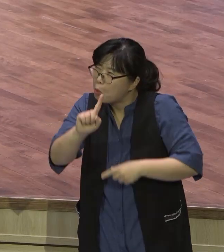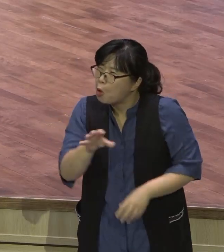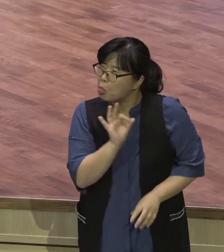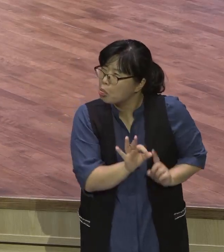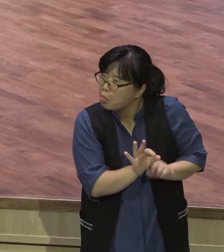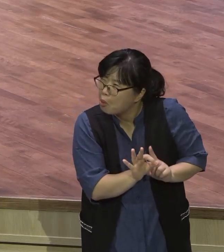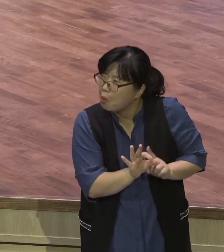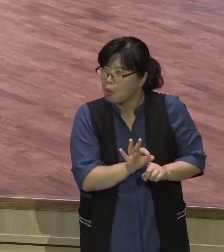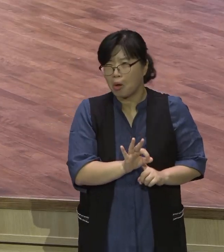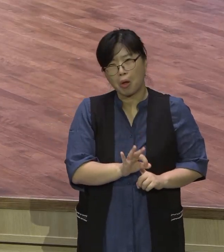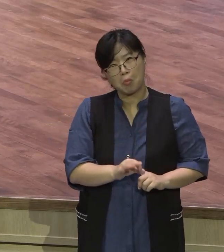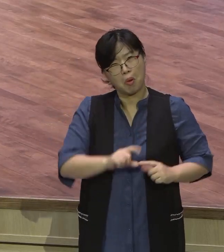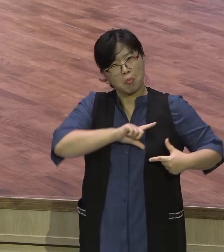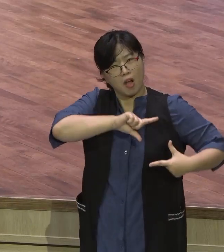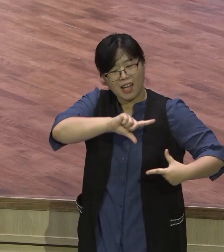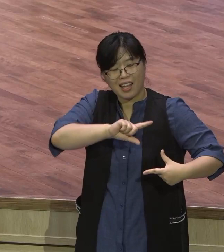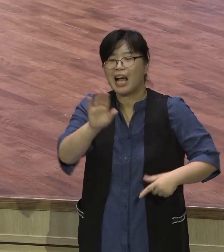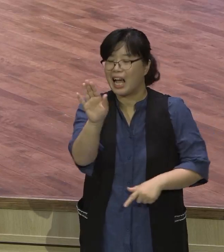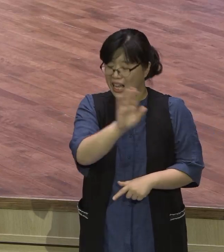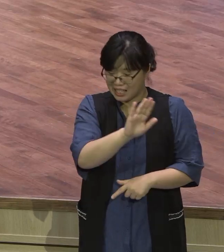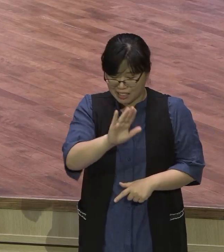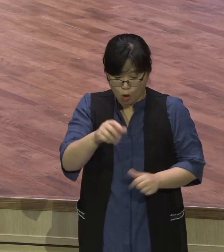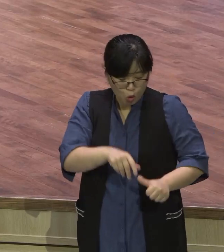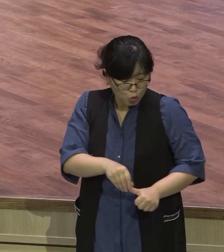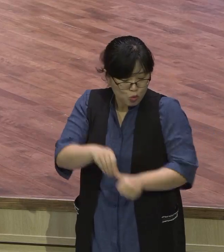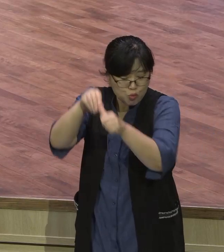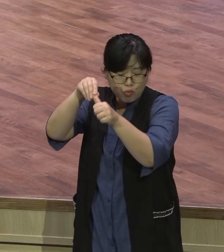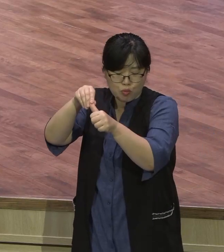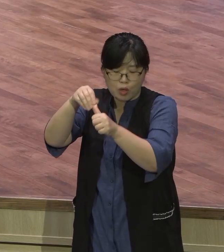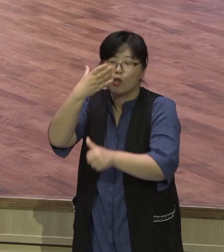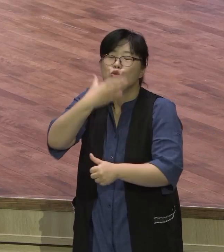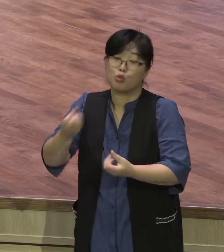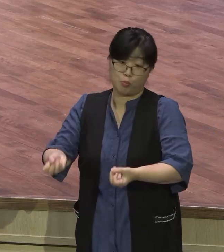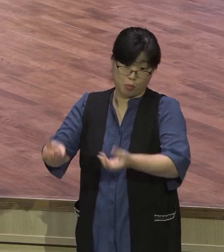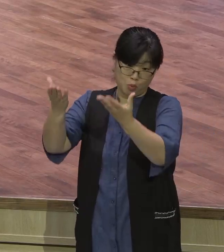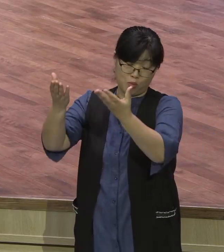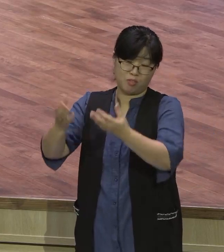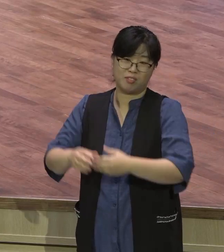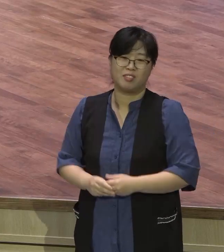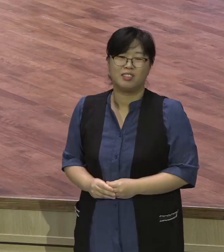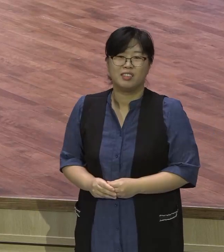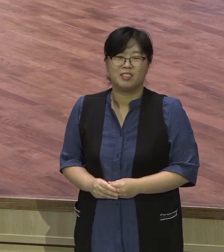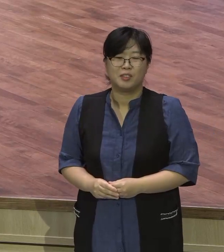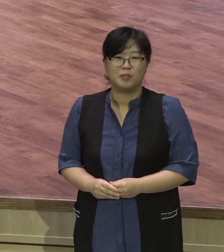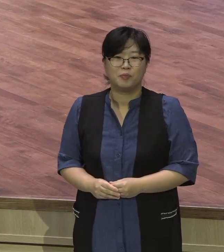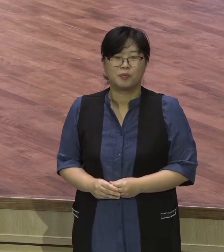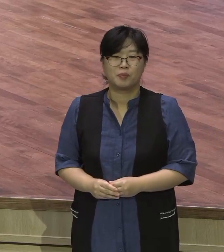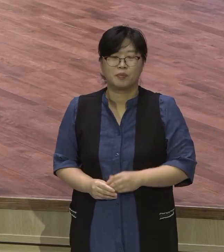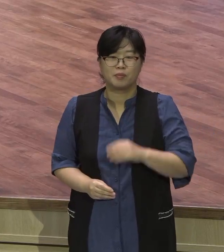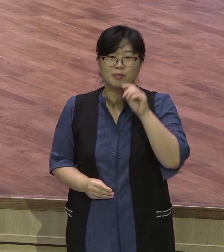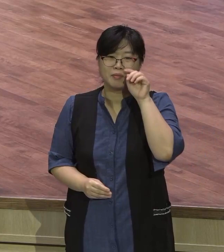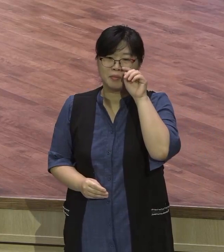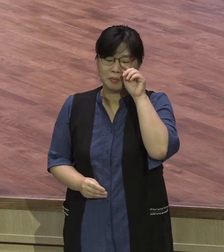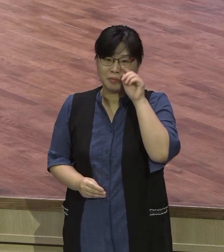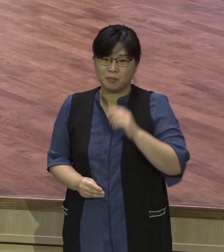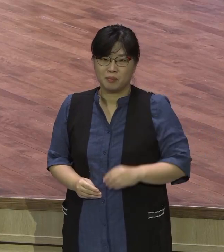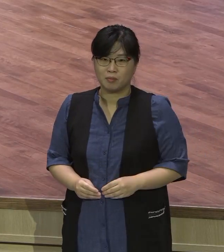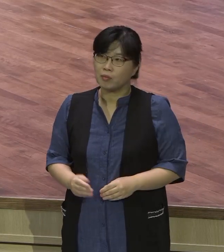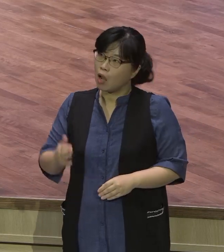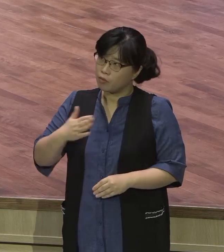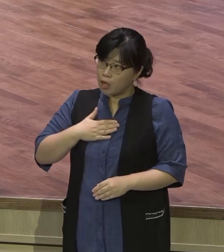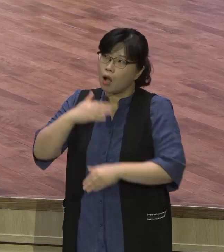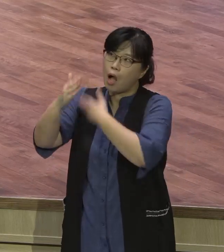누리시길 바랍니다. 또 여기에서 한금 더 나아가서 하나님의 축복을 모여 전달하는 역할